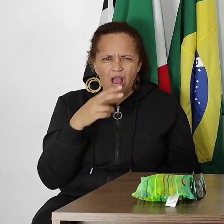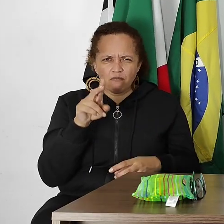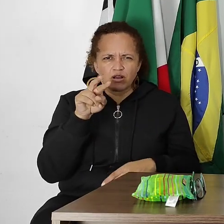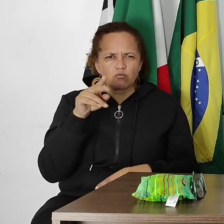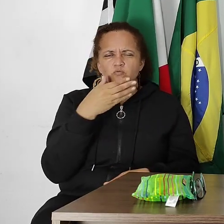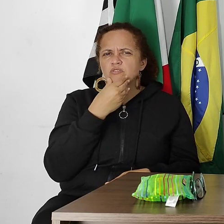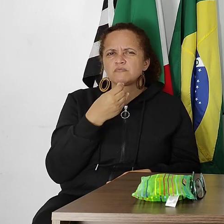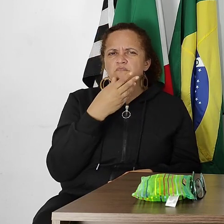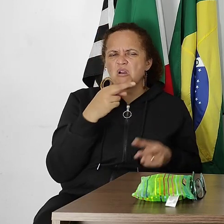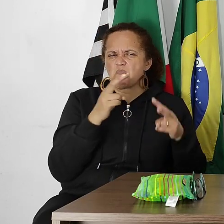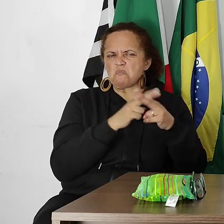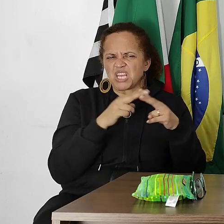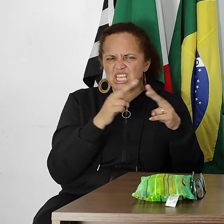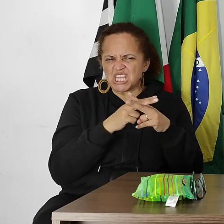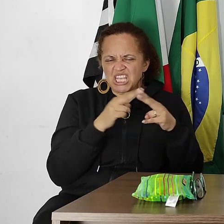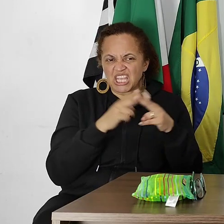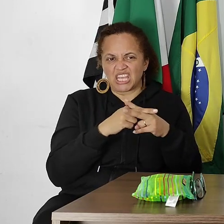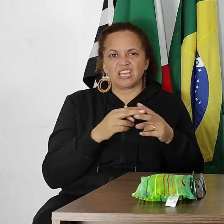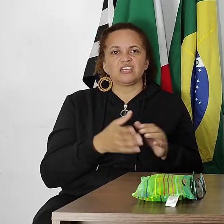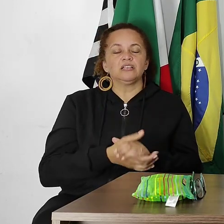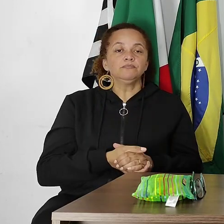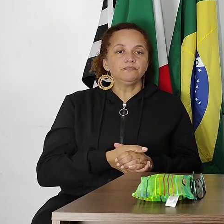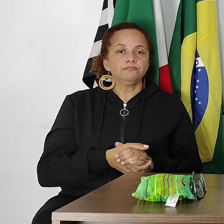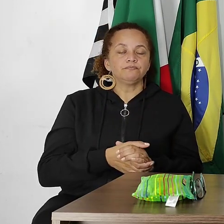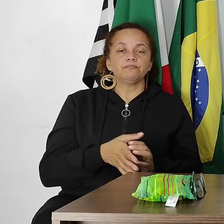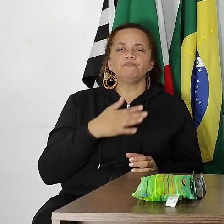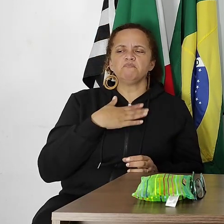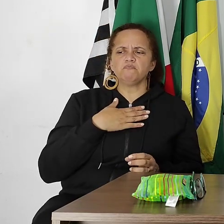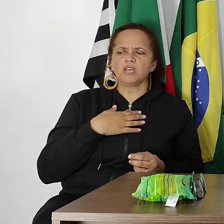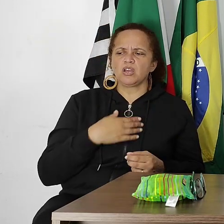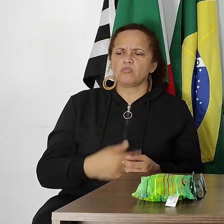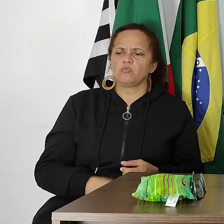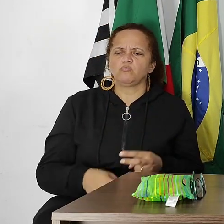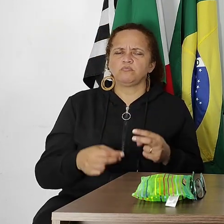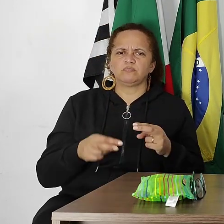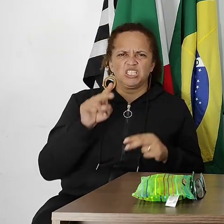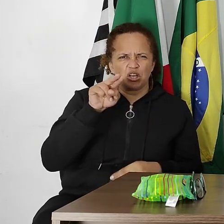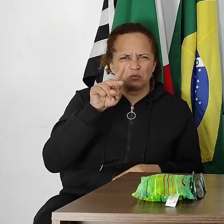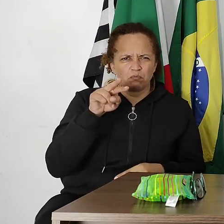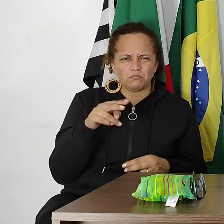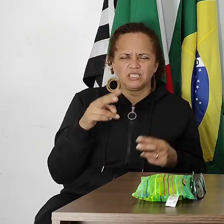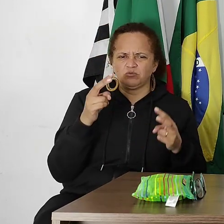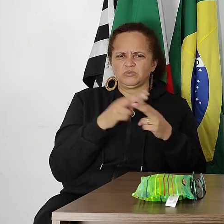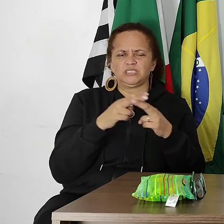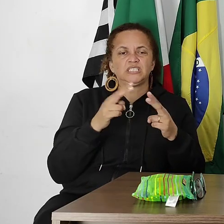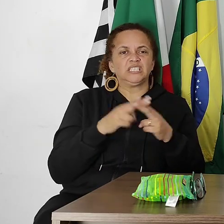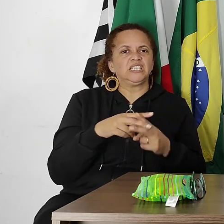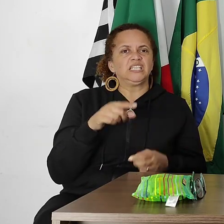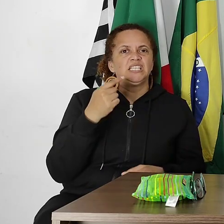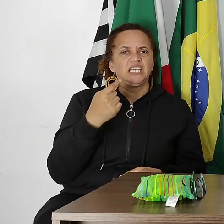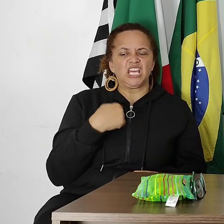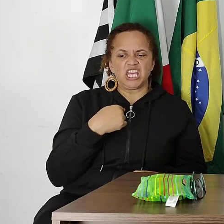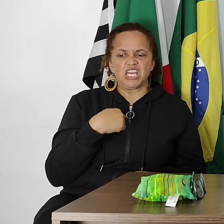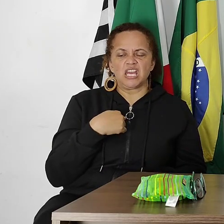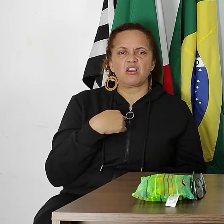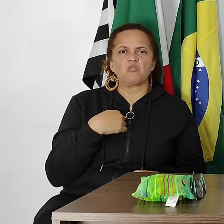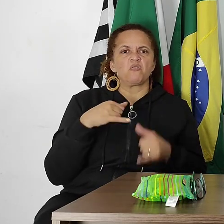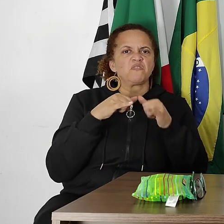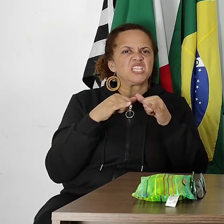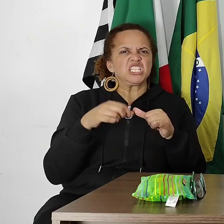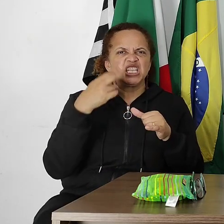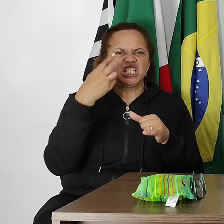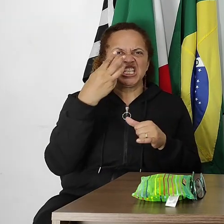E naquele dia eu briguei feio com meu irmão e eu parei de falar com ele por 3 anos. E eu não podia